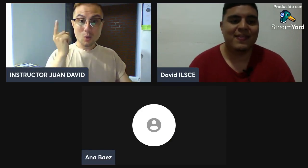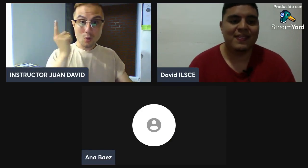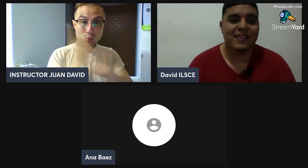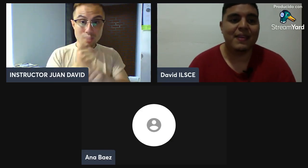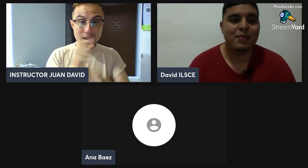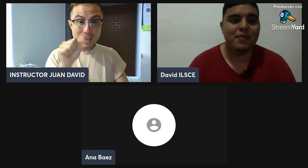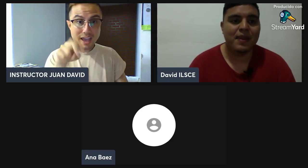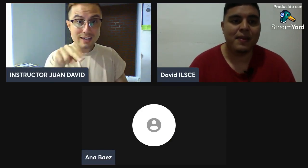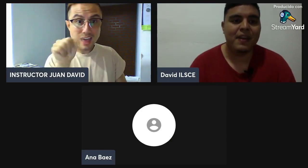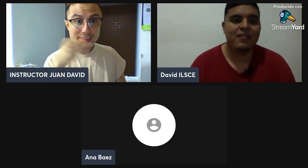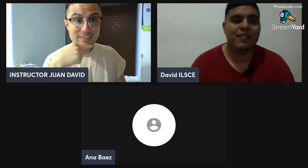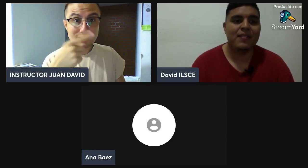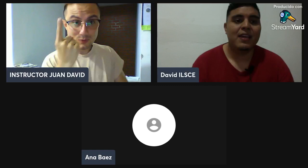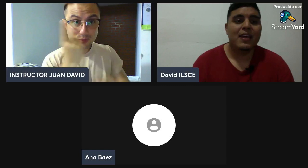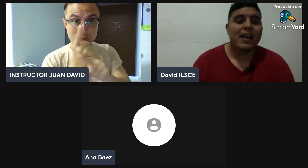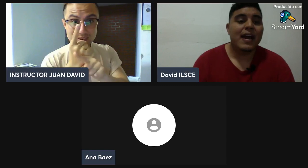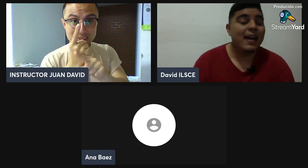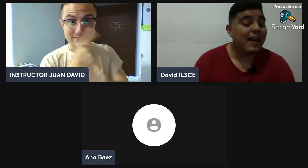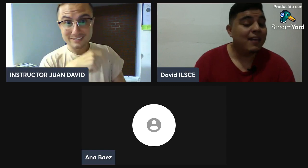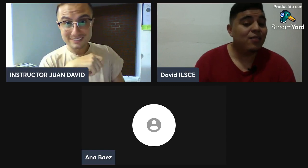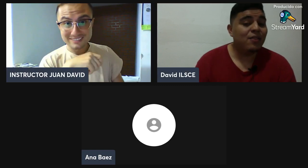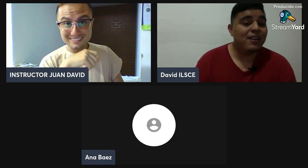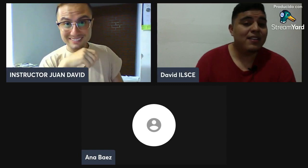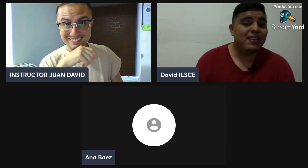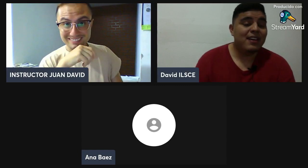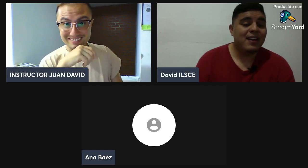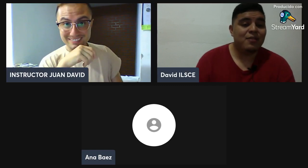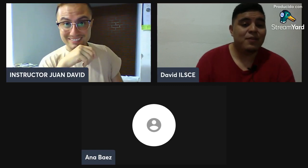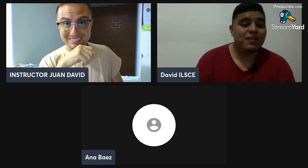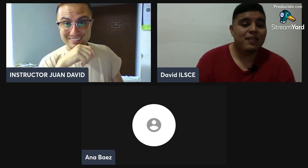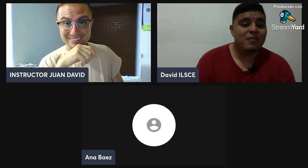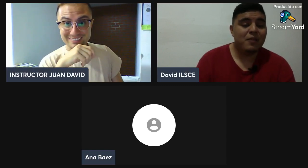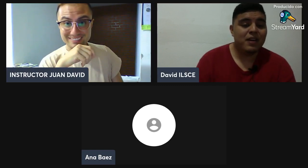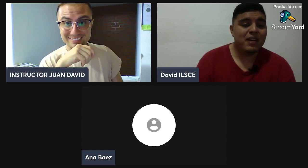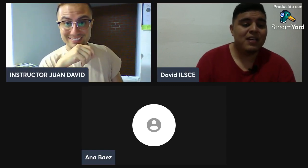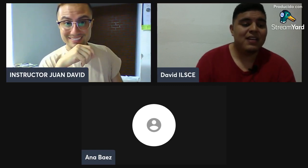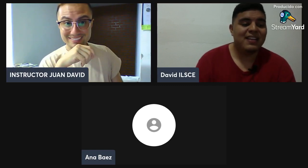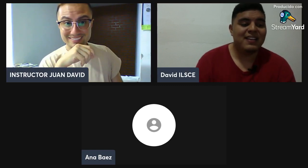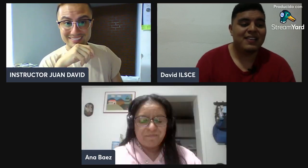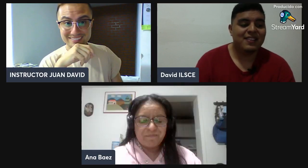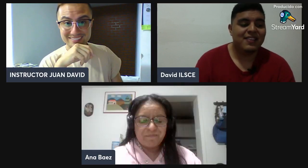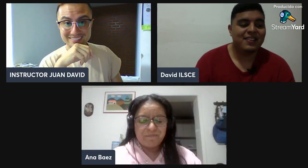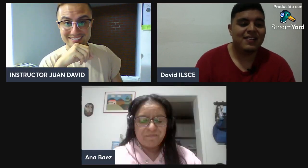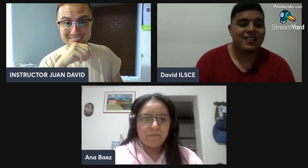Sí, muy bien. Ana, ¿es correcta la respuesta? ¿Es vaca?